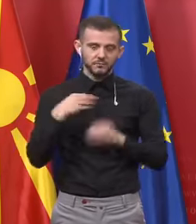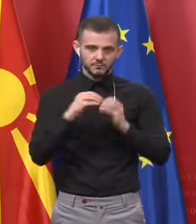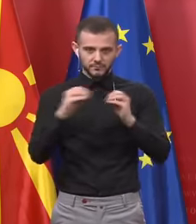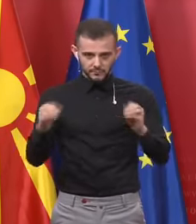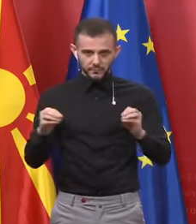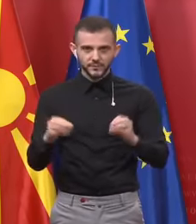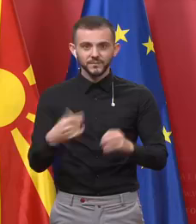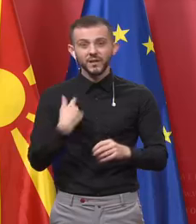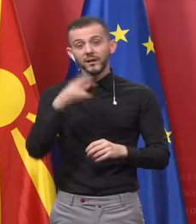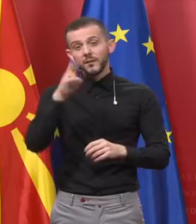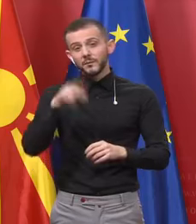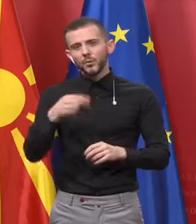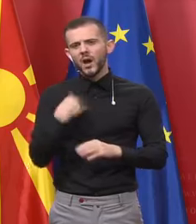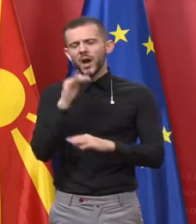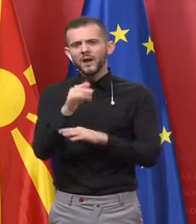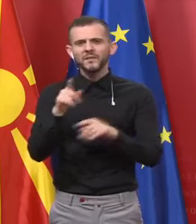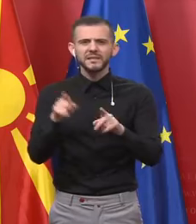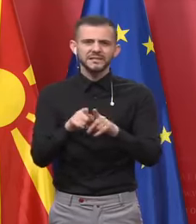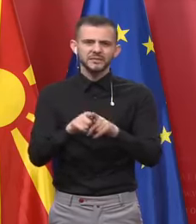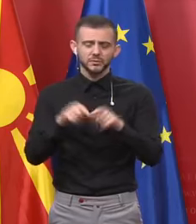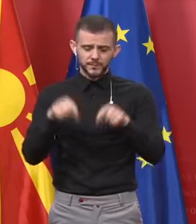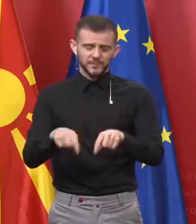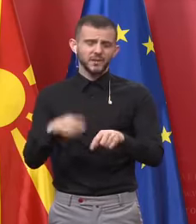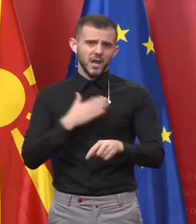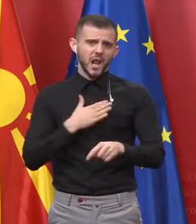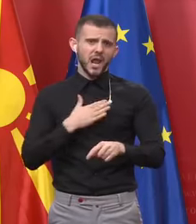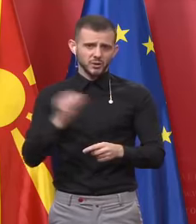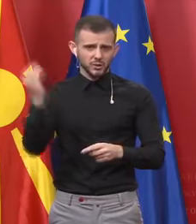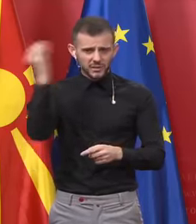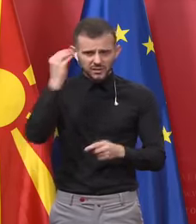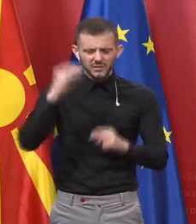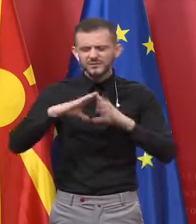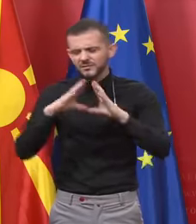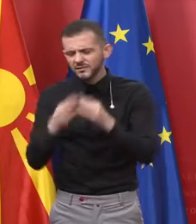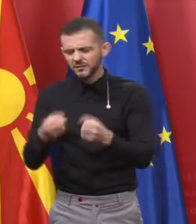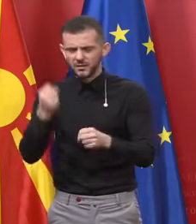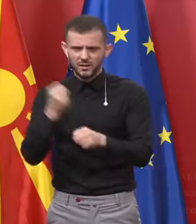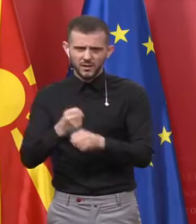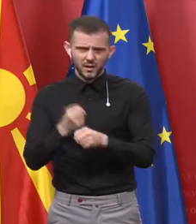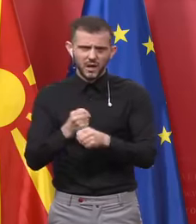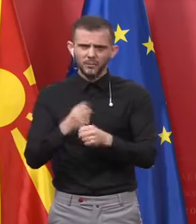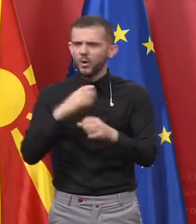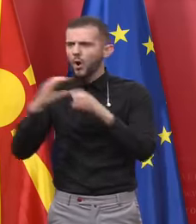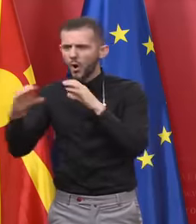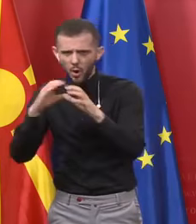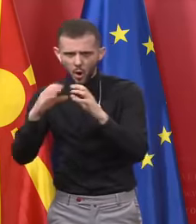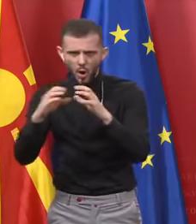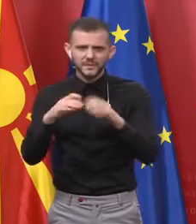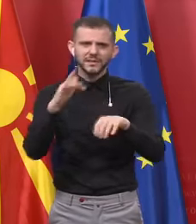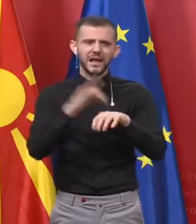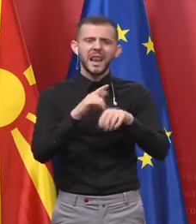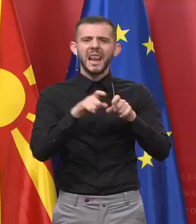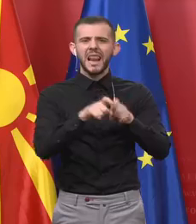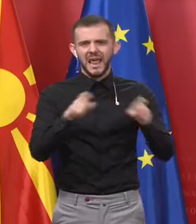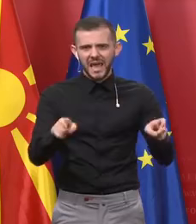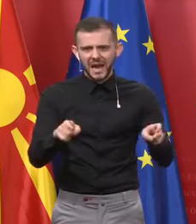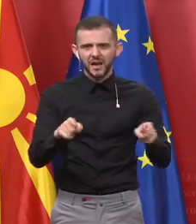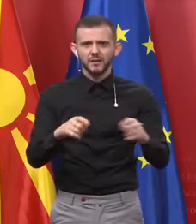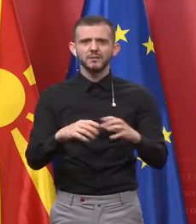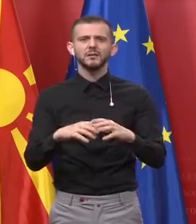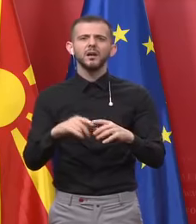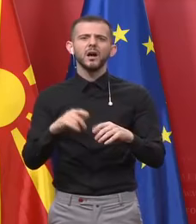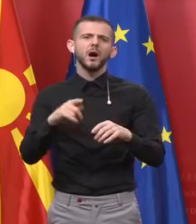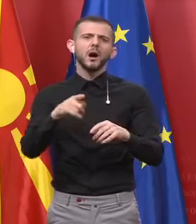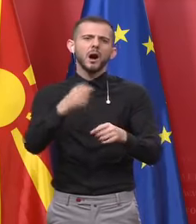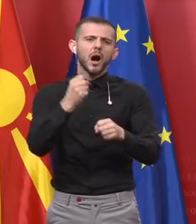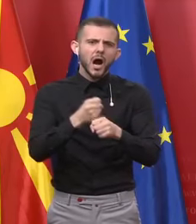Може да кажам дека во нашето искуство, во секојдневната комуникација со инфектолозите, со анестезиолозите кои што